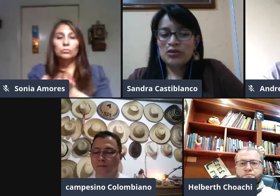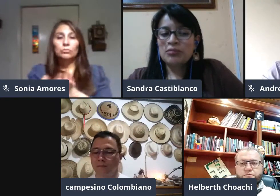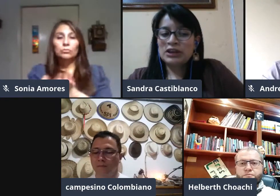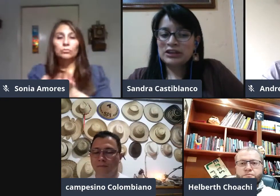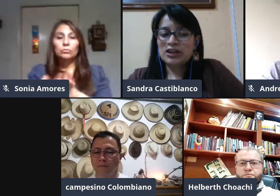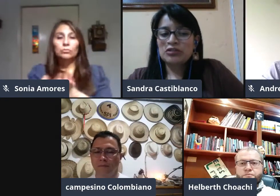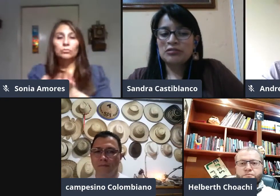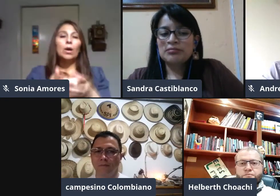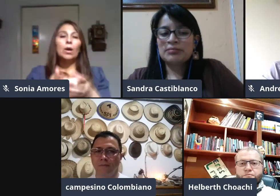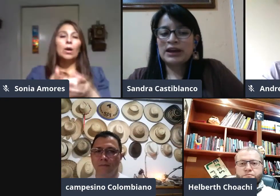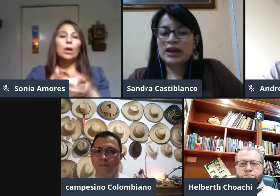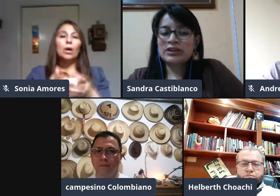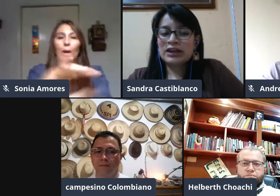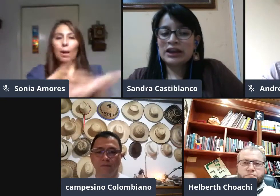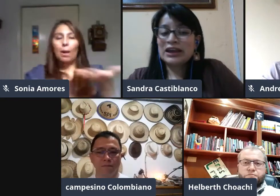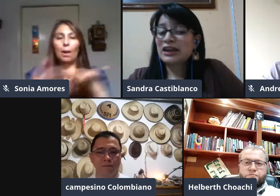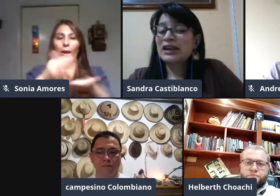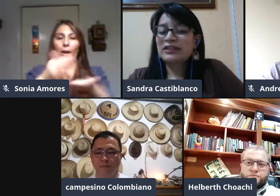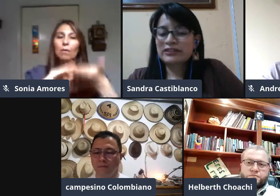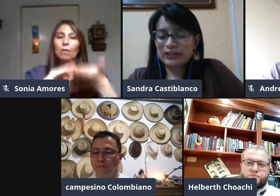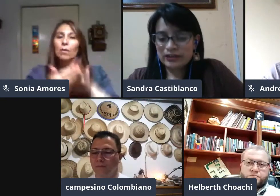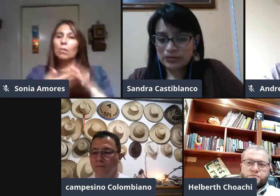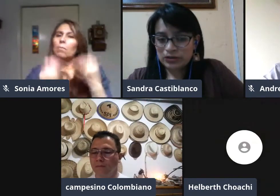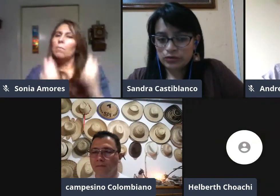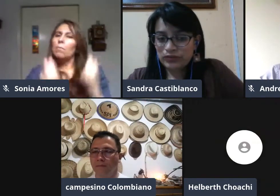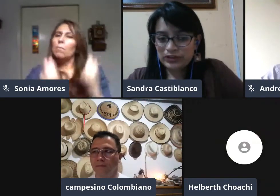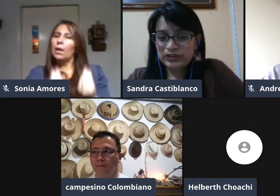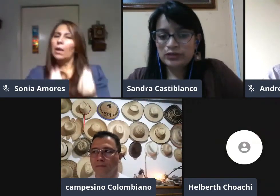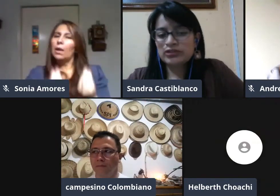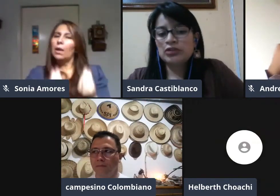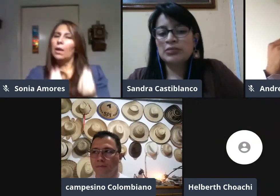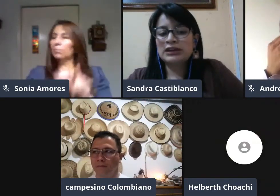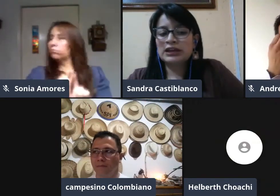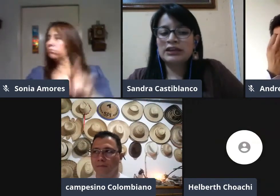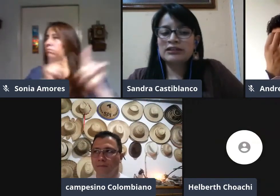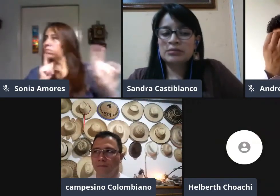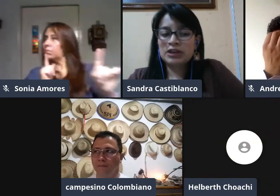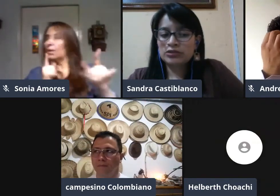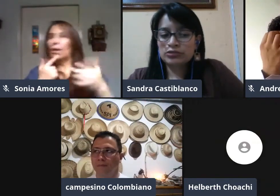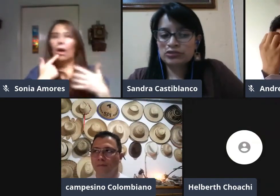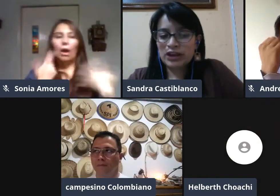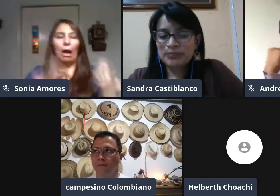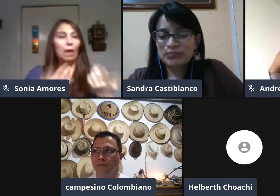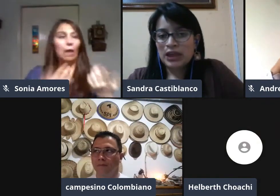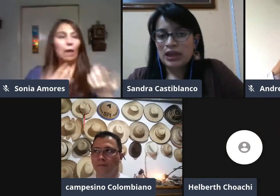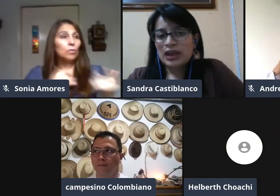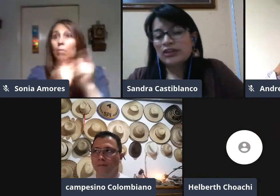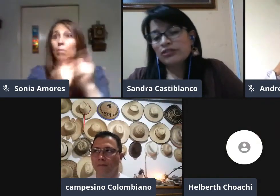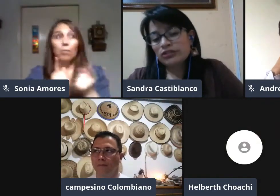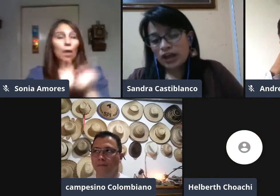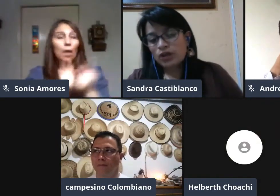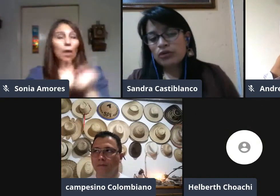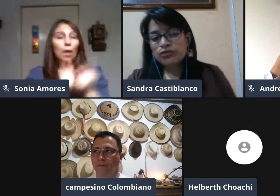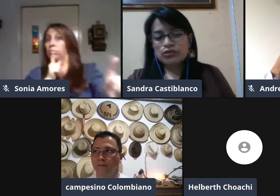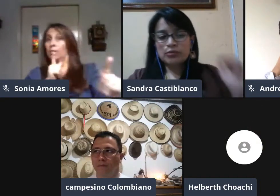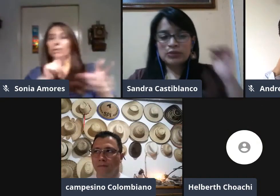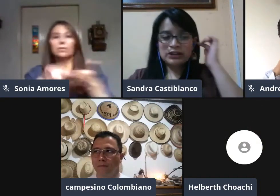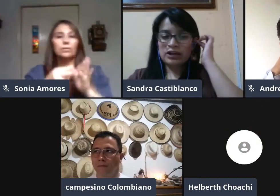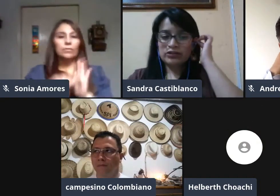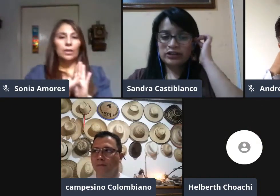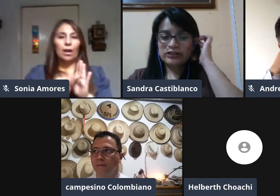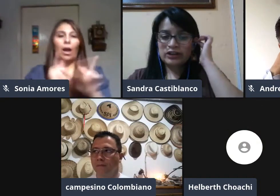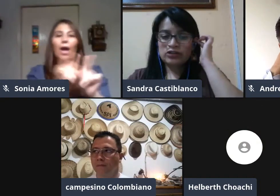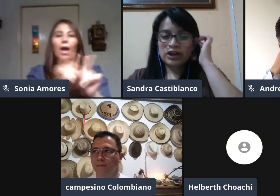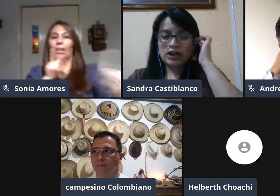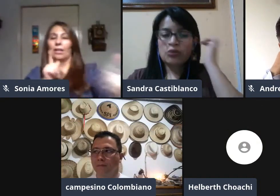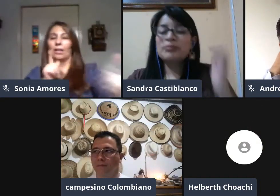diálogo comunitario para evitar que el distanciamiento físico se convierta en aislamiento social. Estos diálogos